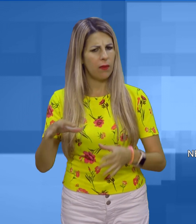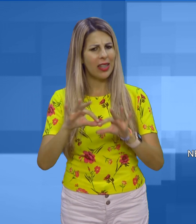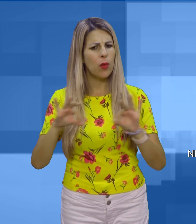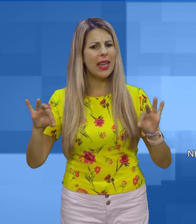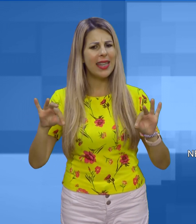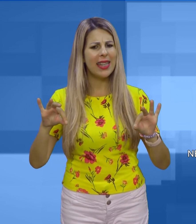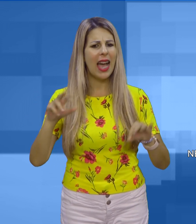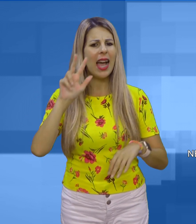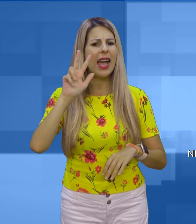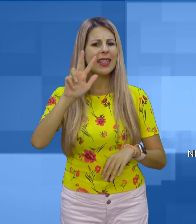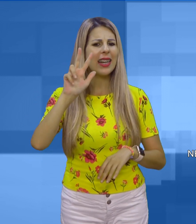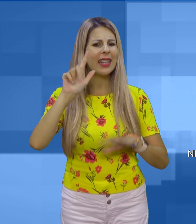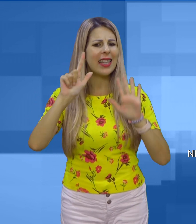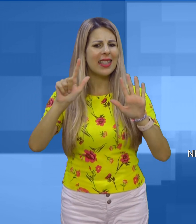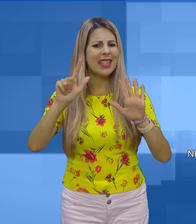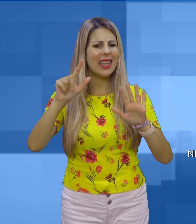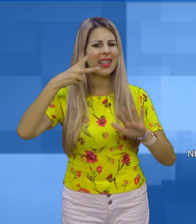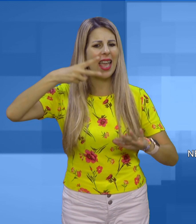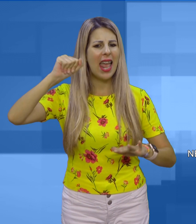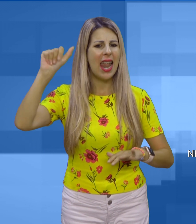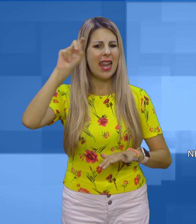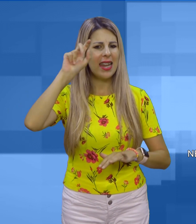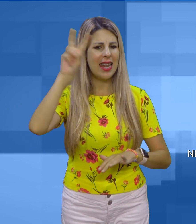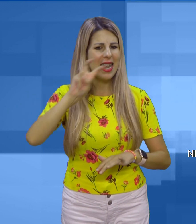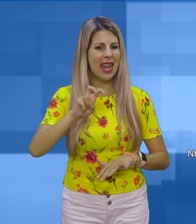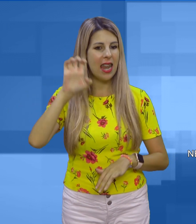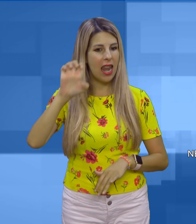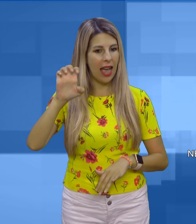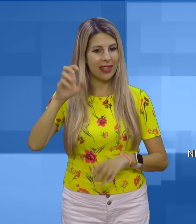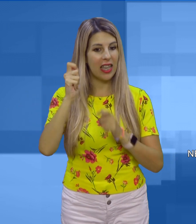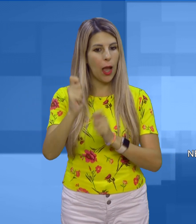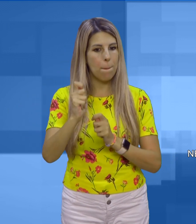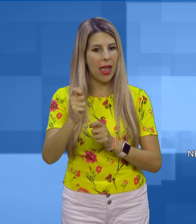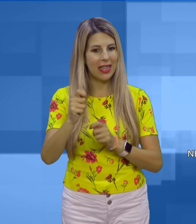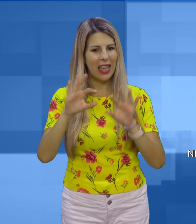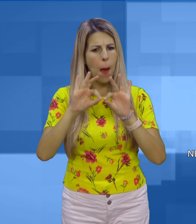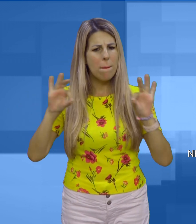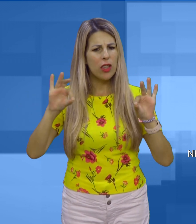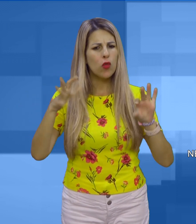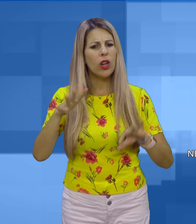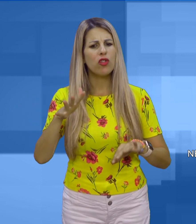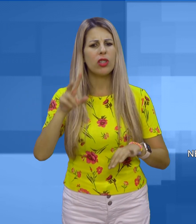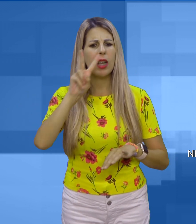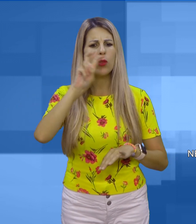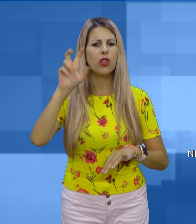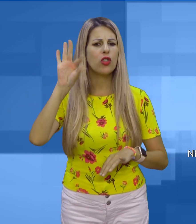di 37 nasse da pesca, per una misura di circa 250 metri lineari di